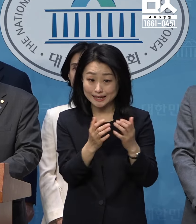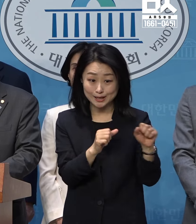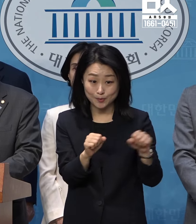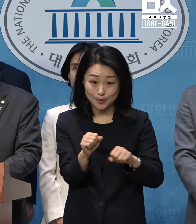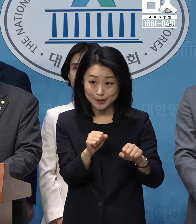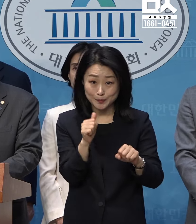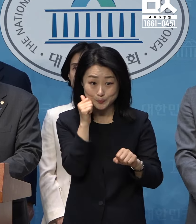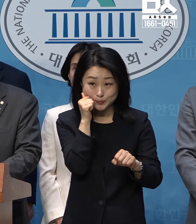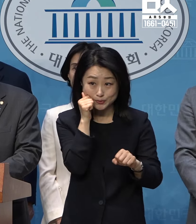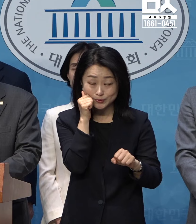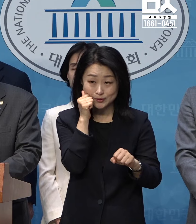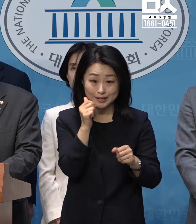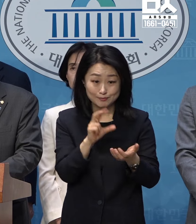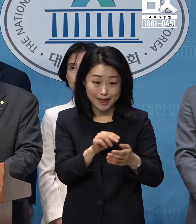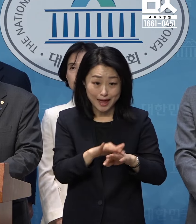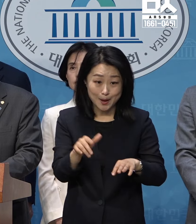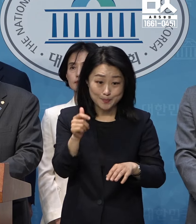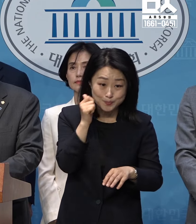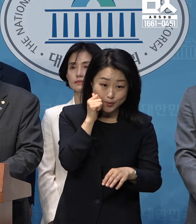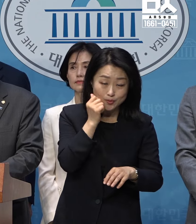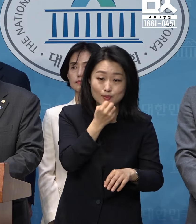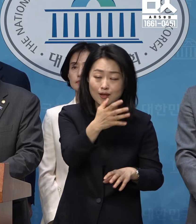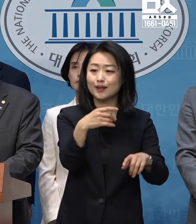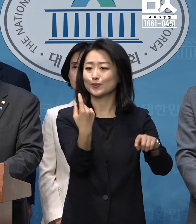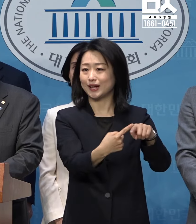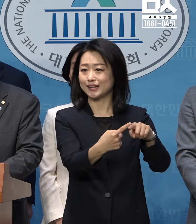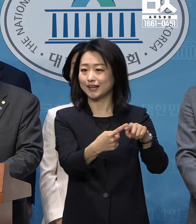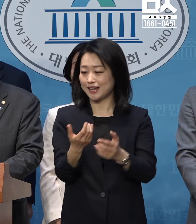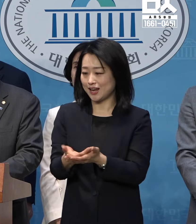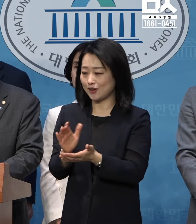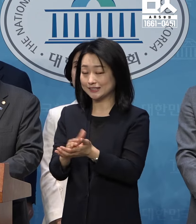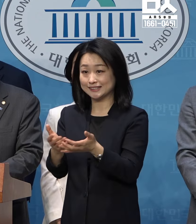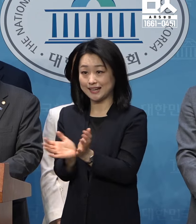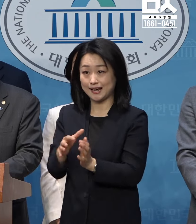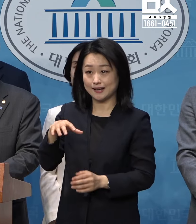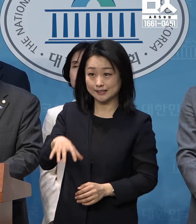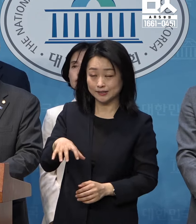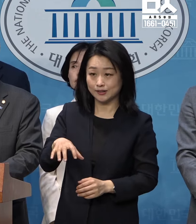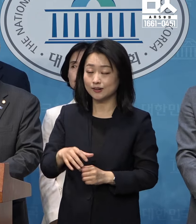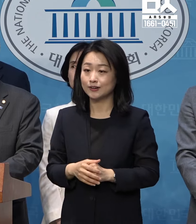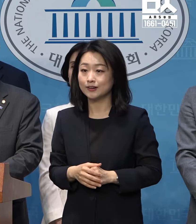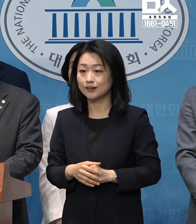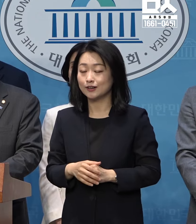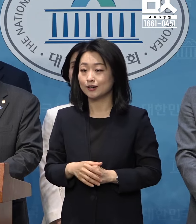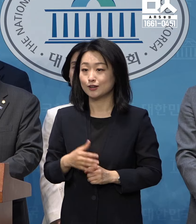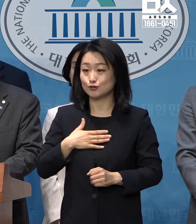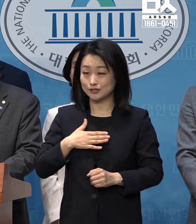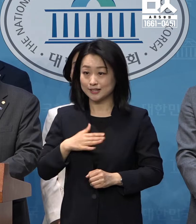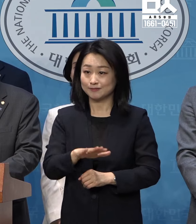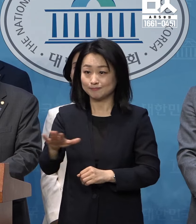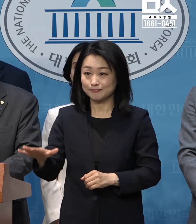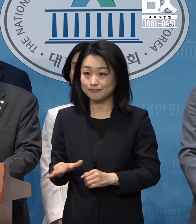자백과 같습니다. 혁신당은 글로벌 경쟁력 확보를 위한 최우선 정책